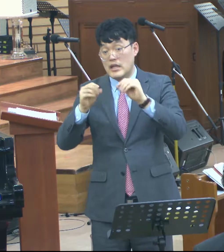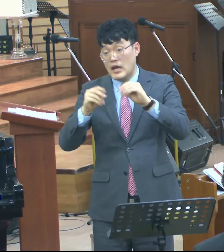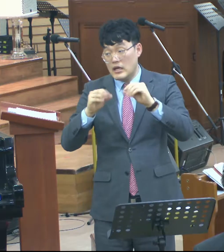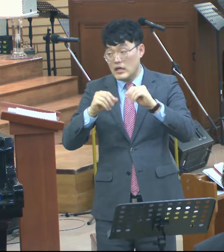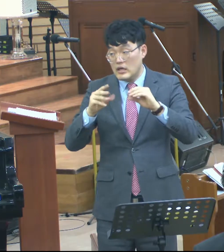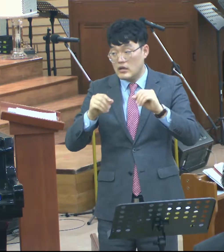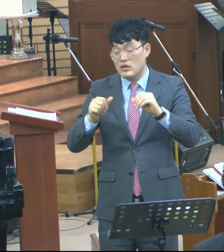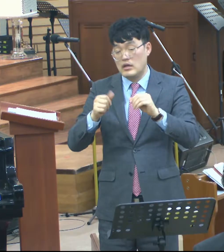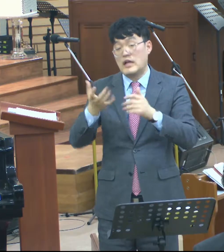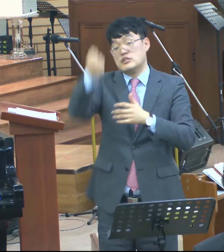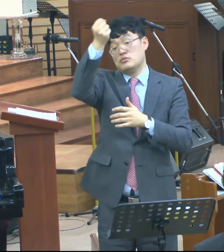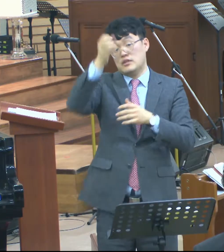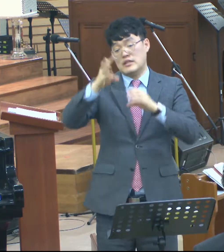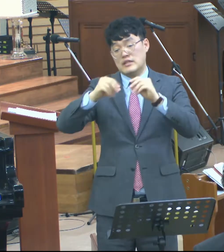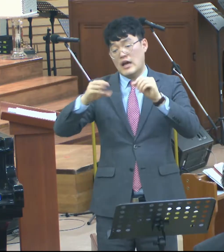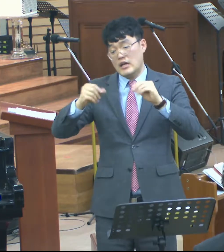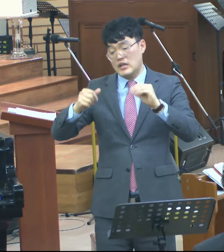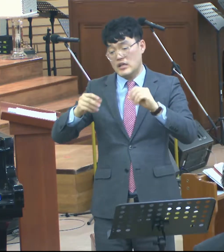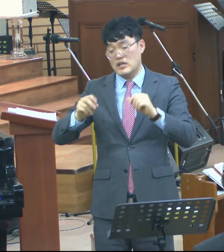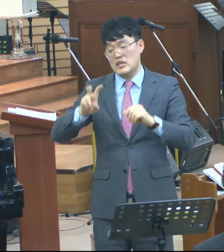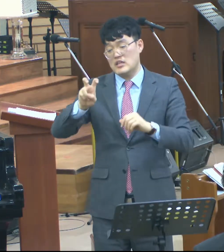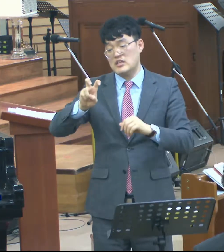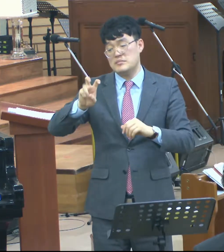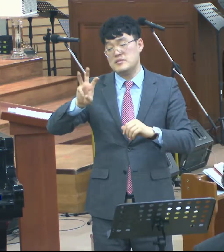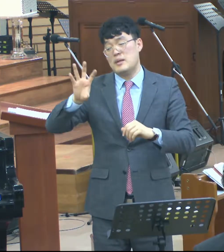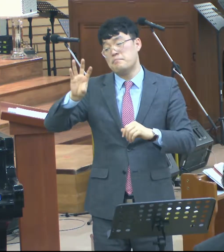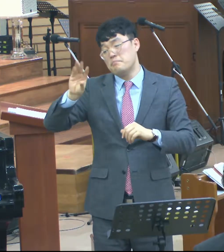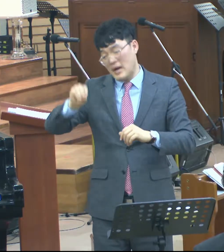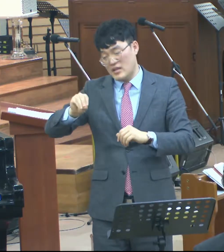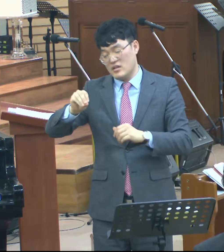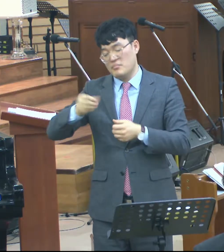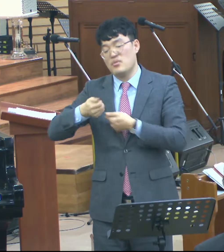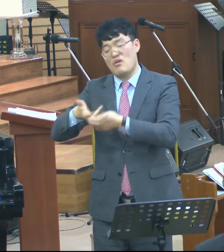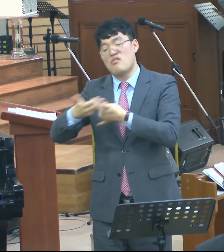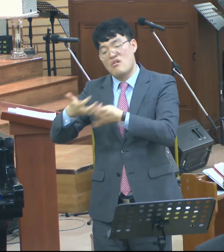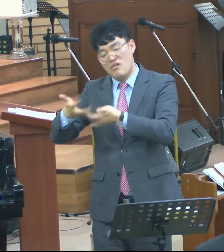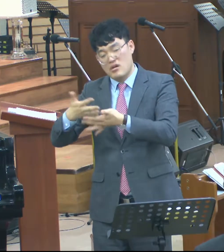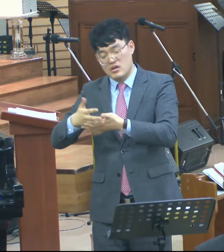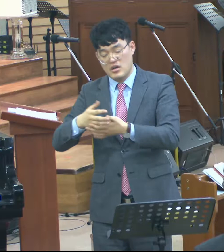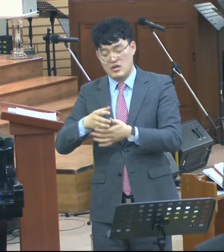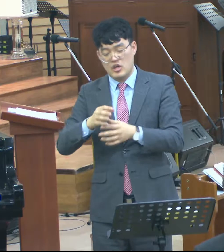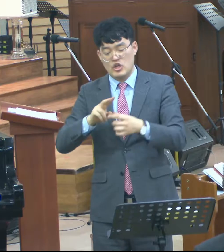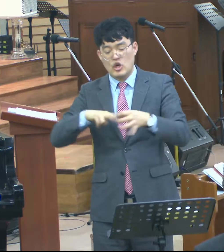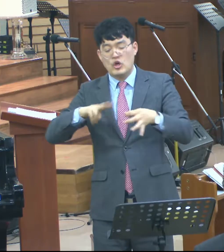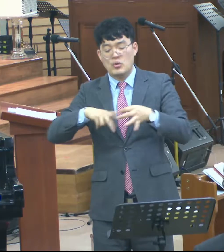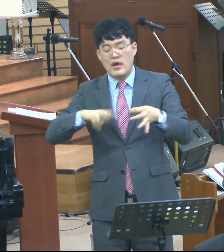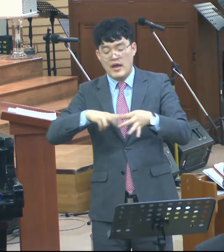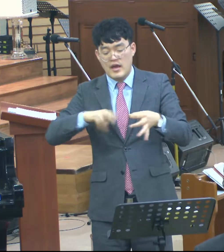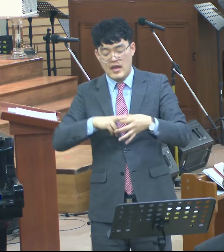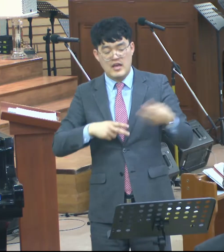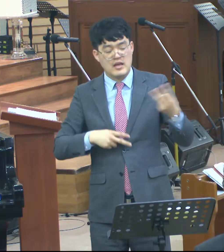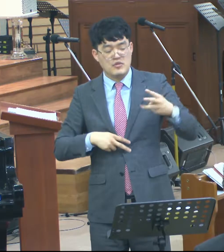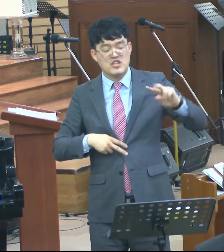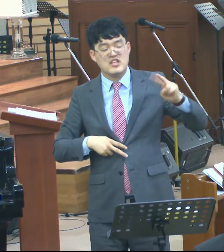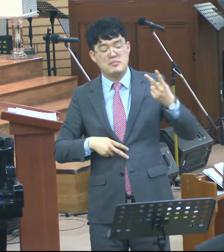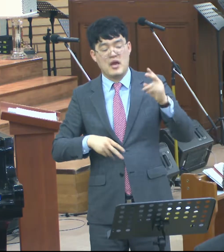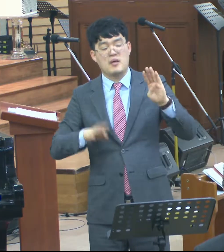있는데 여의도에 3,200배의 땅을 이 기업들이 소유하고 있어요. 그 땅이 지난 10년 동안 3배가